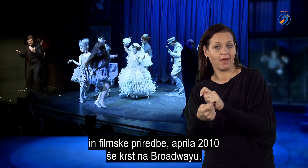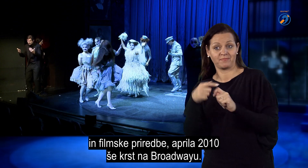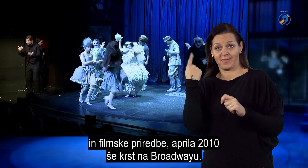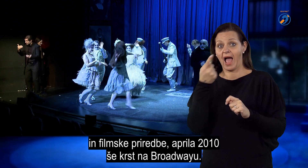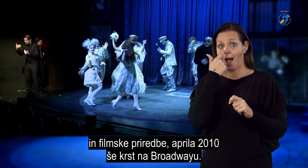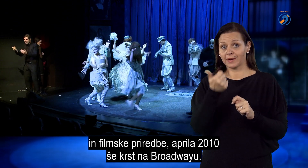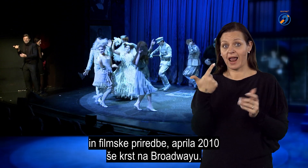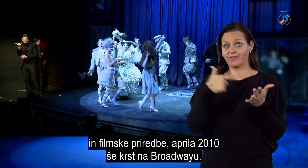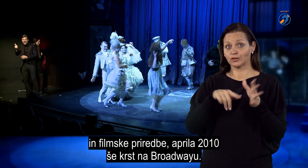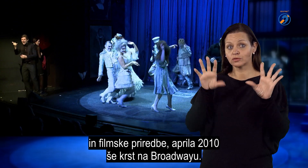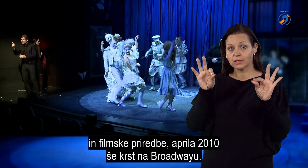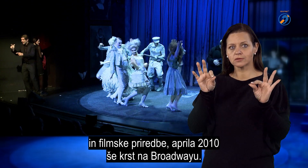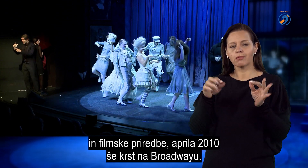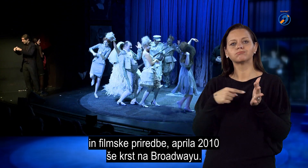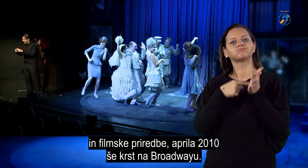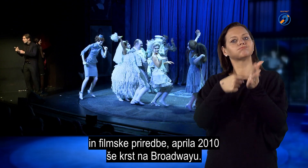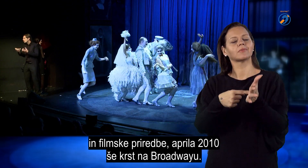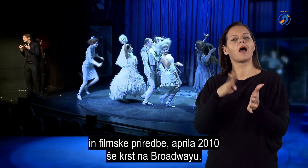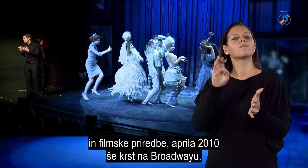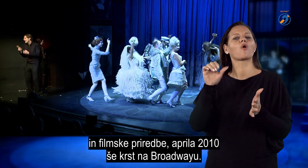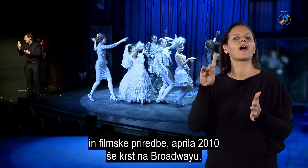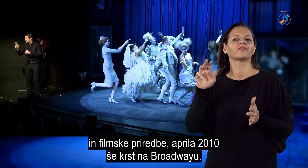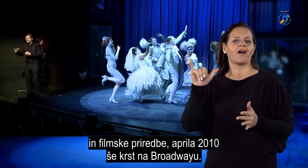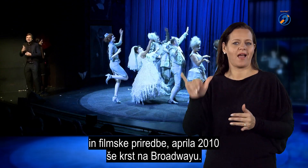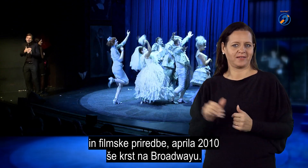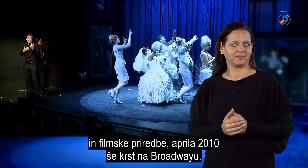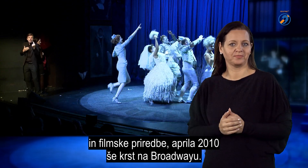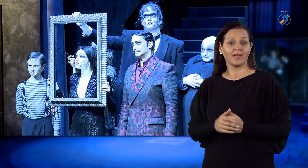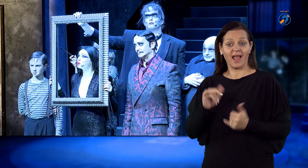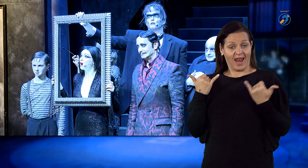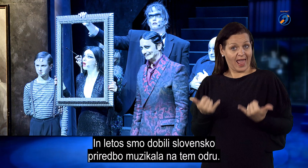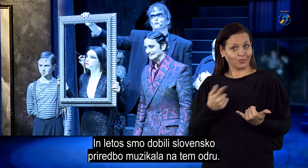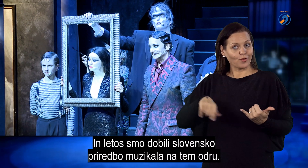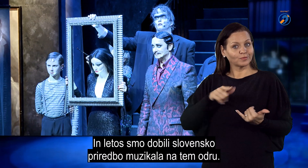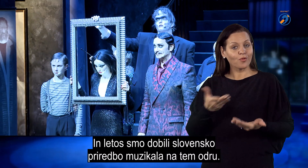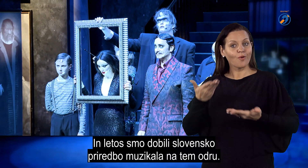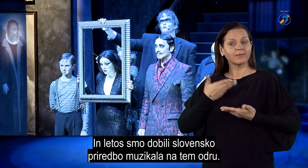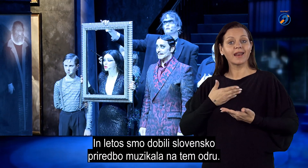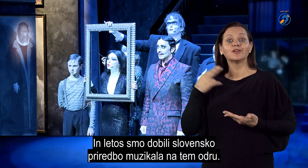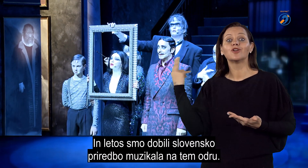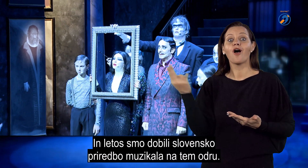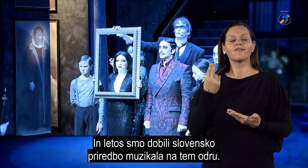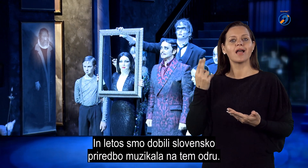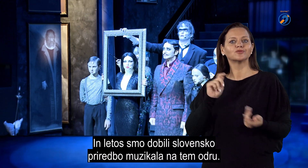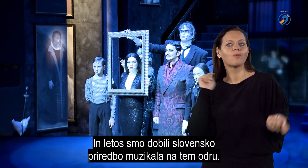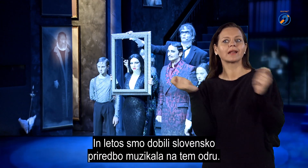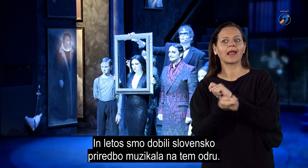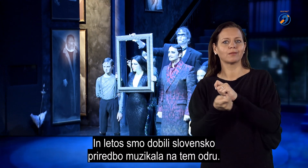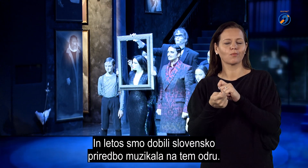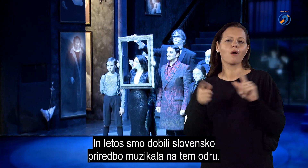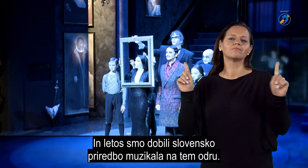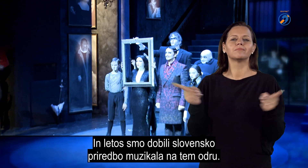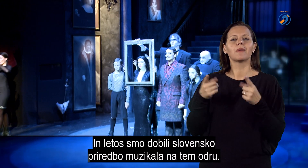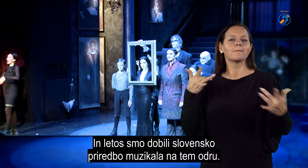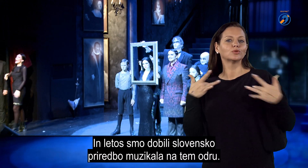priredbe, aprila 2010 še krst na Broadwayu. In letos smo dobili slovensko